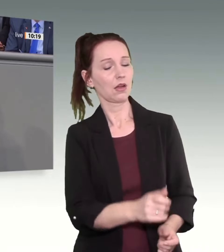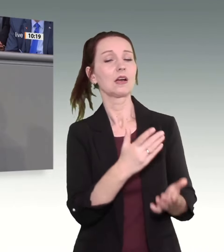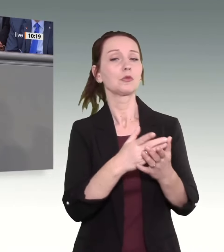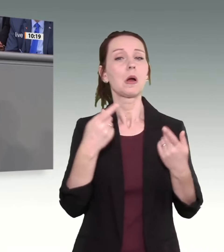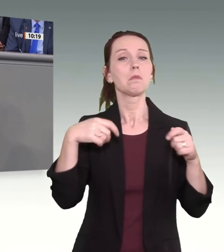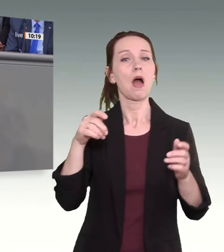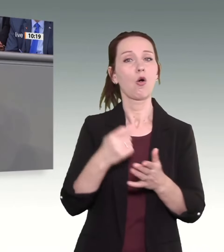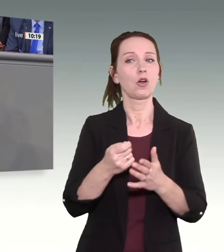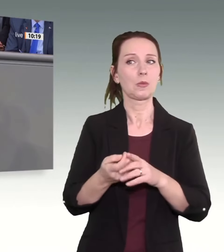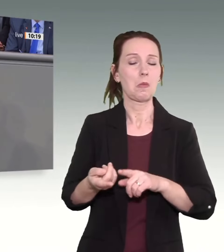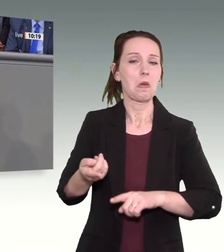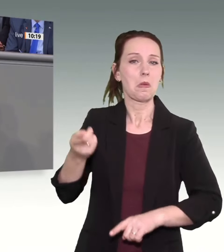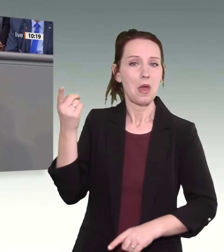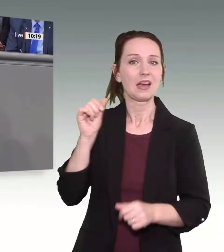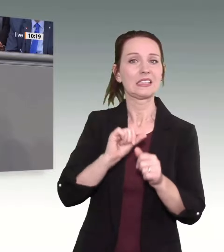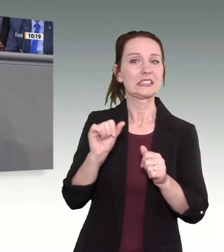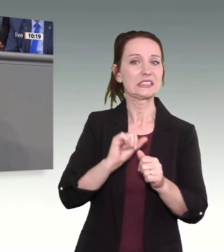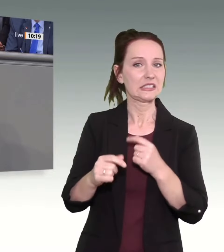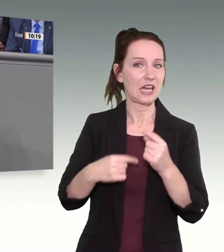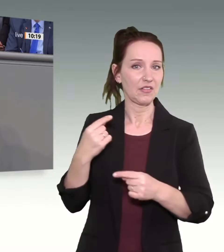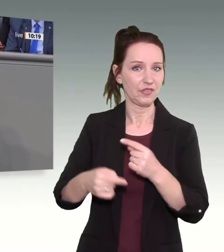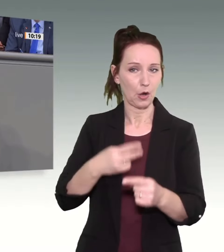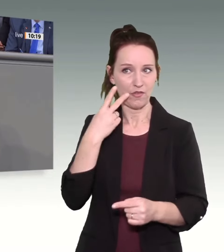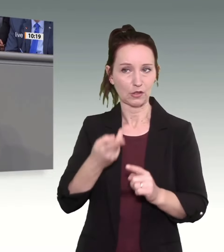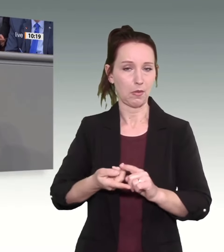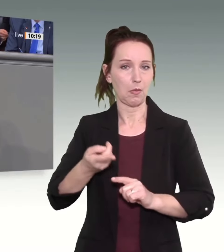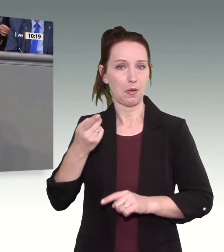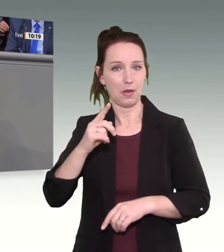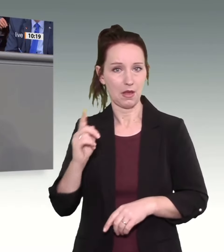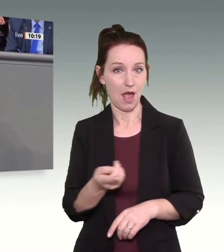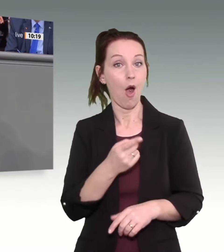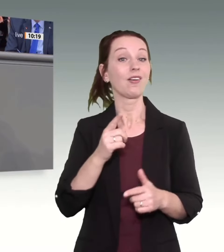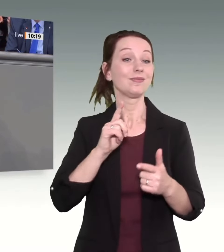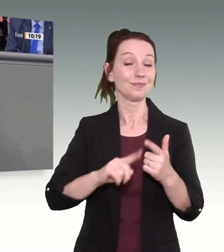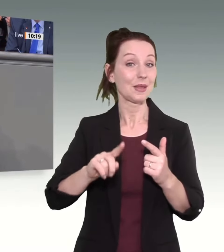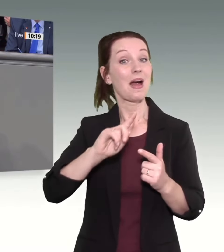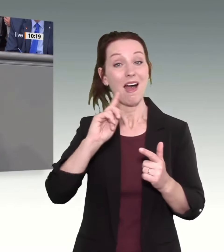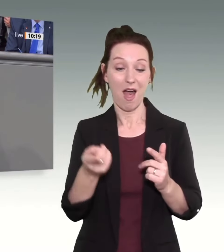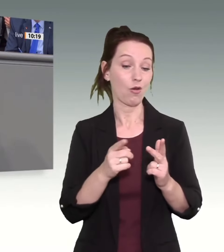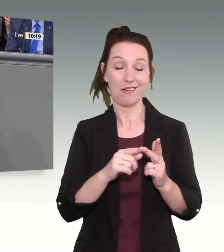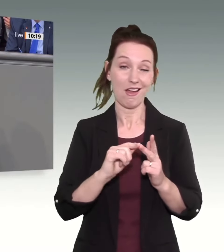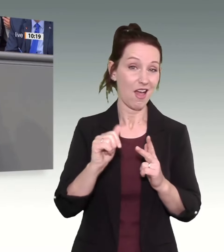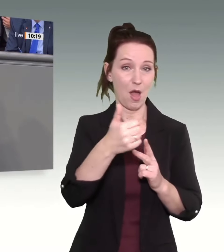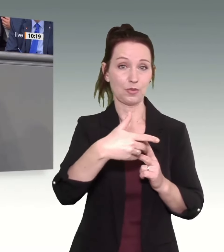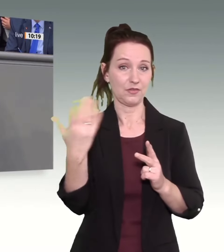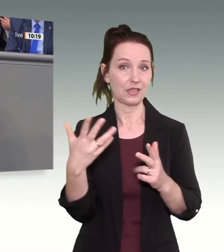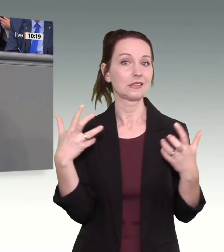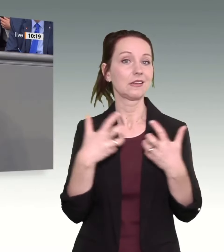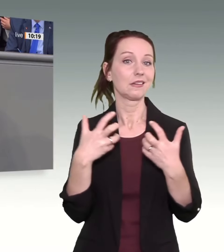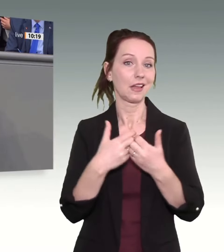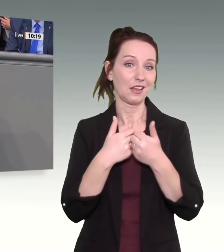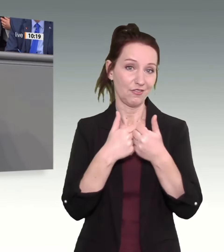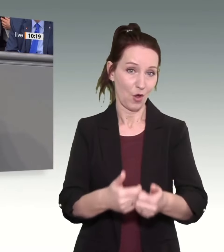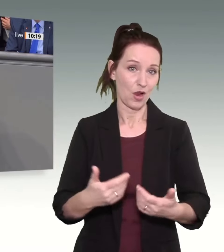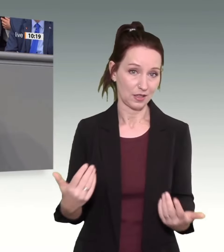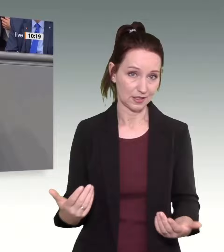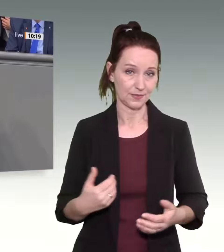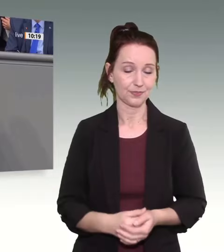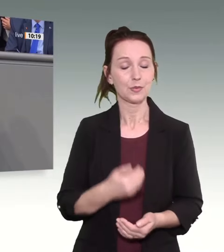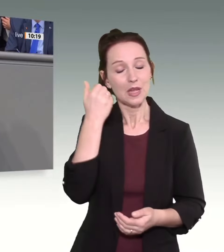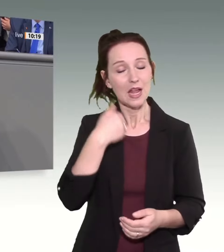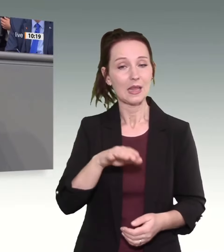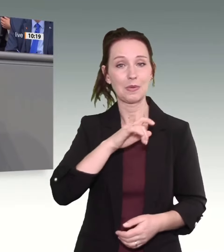weitere, allen voran die Auswirkungen des Krieges. Glauben Sie mir, liebe Kolleginnen und Kollegen, die prekäre